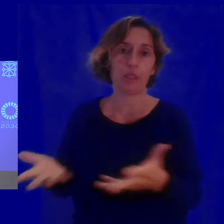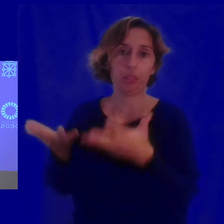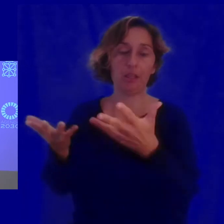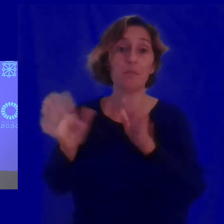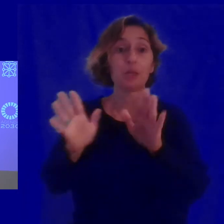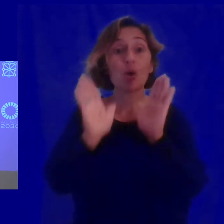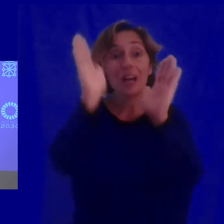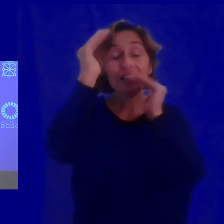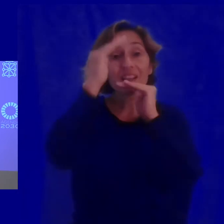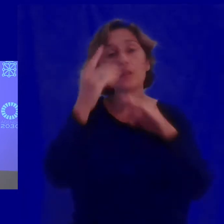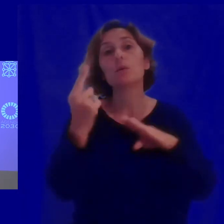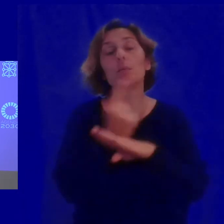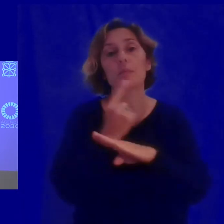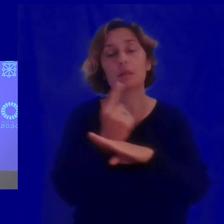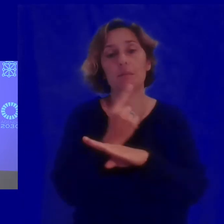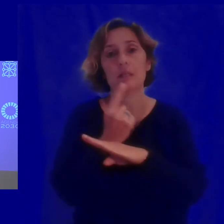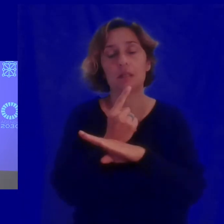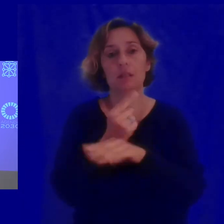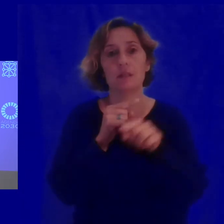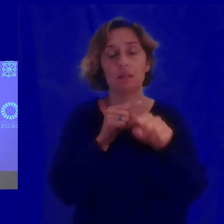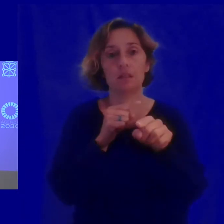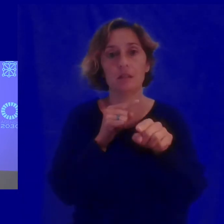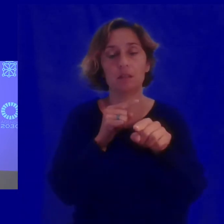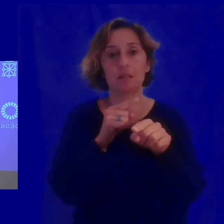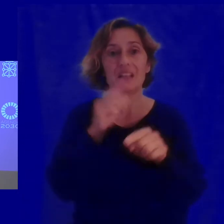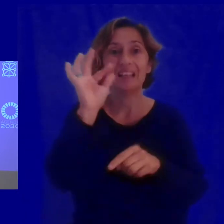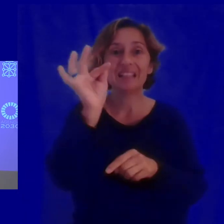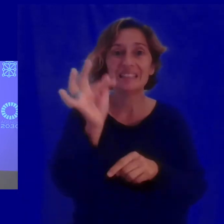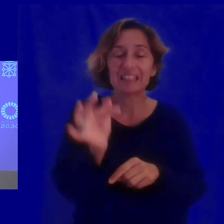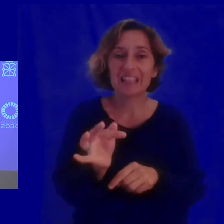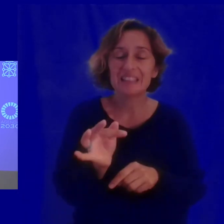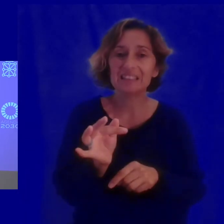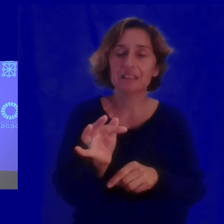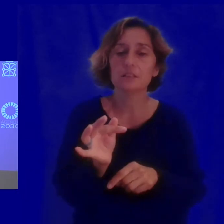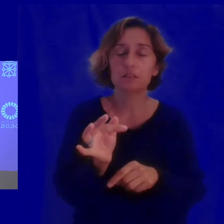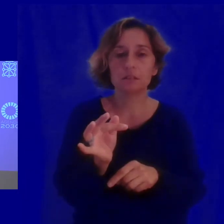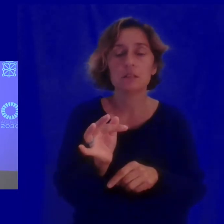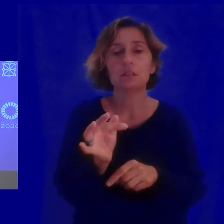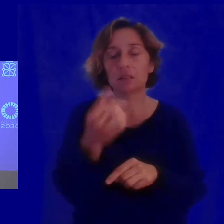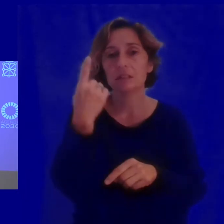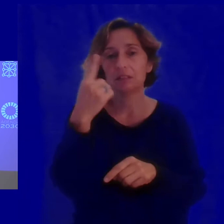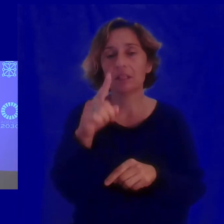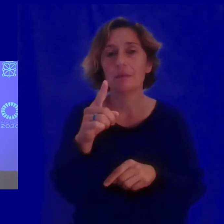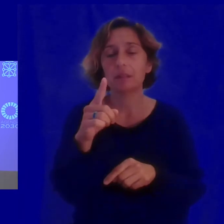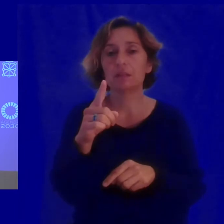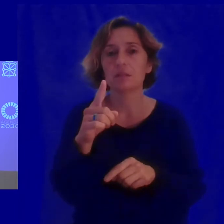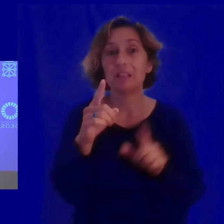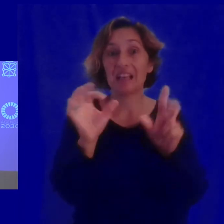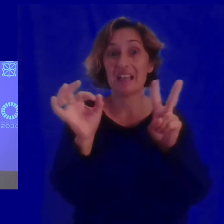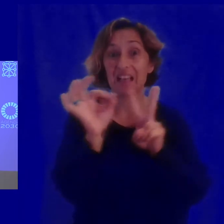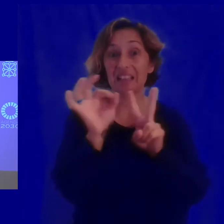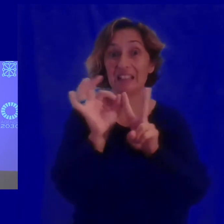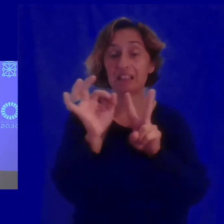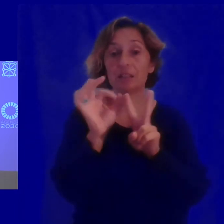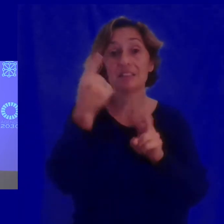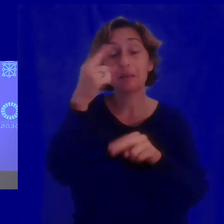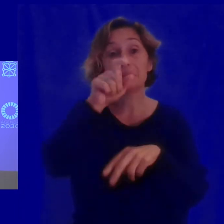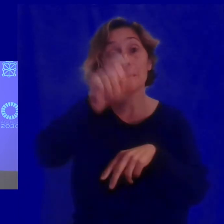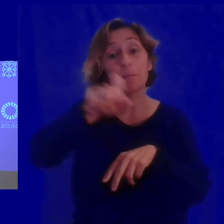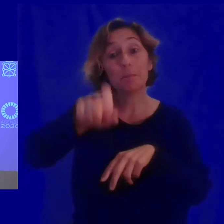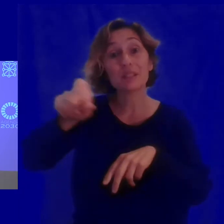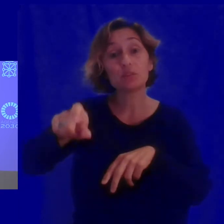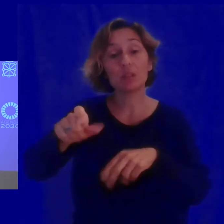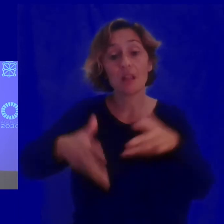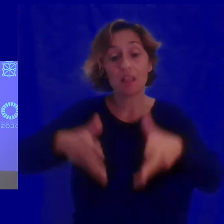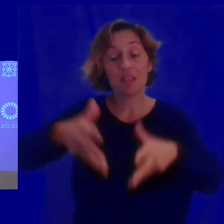quiero comentar lo que están suponiendo la utilización de test antigénicos que saben que se realizan a las personas, ciudadanos y ciudadanas